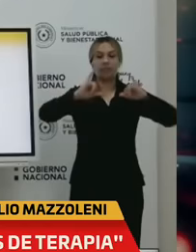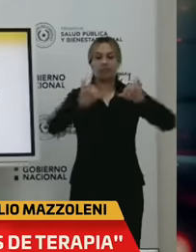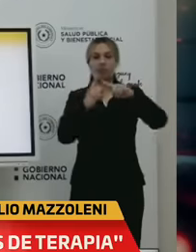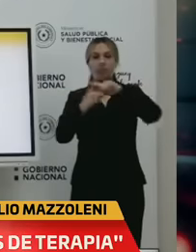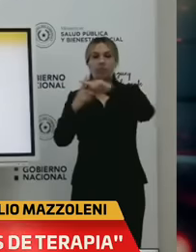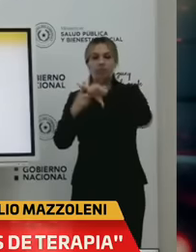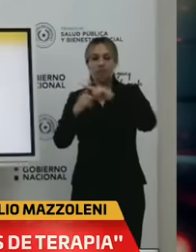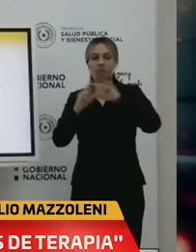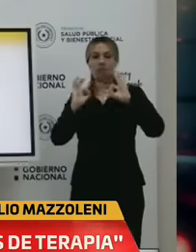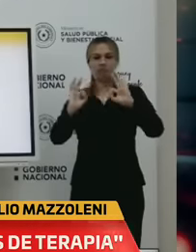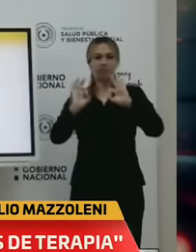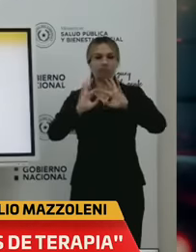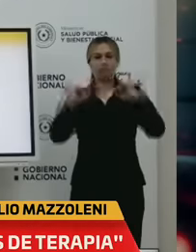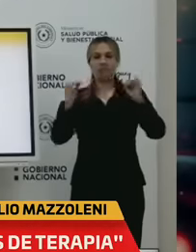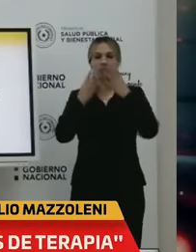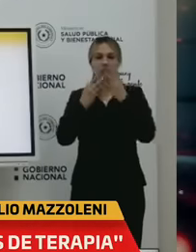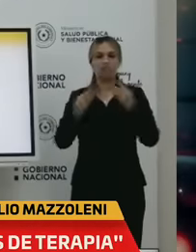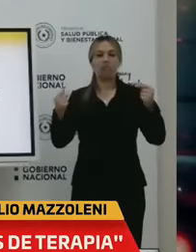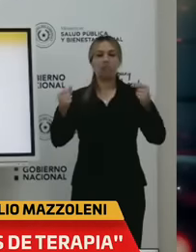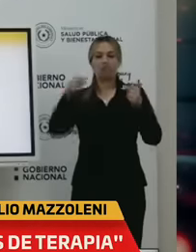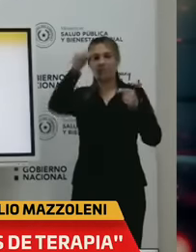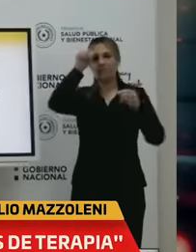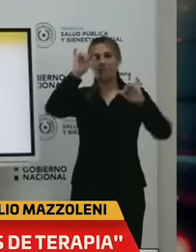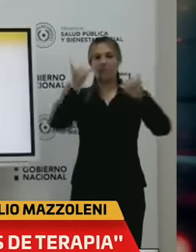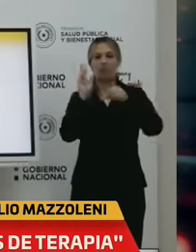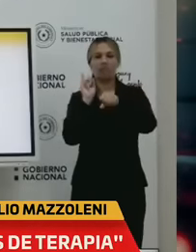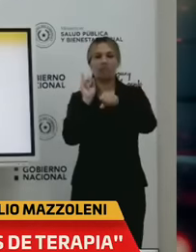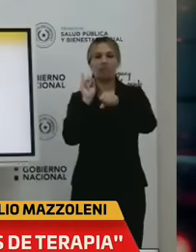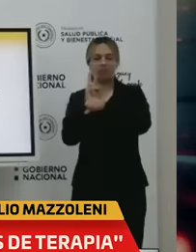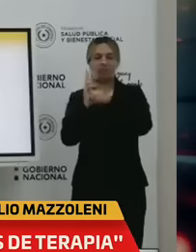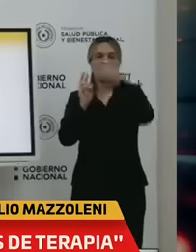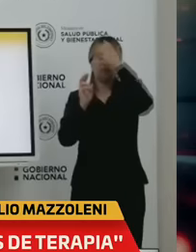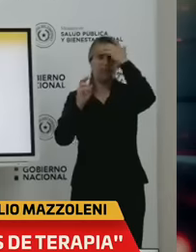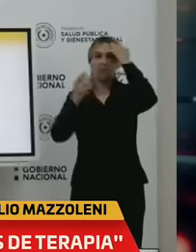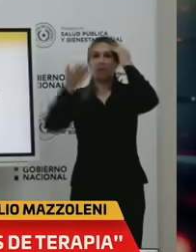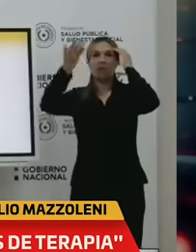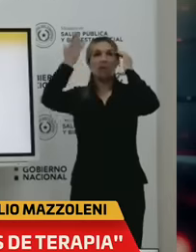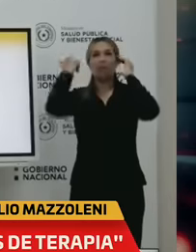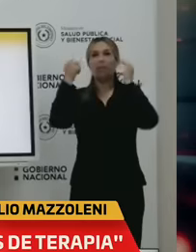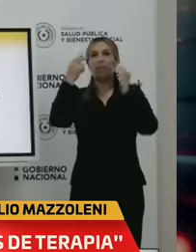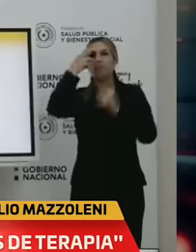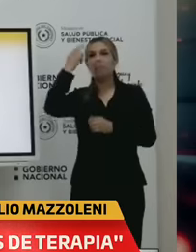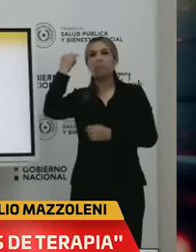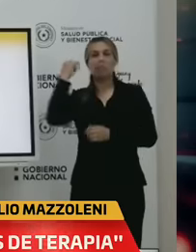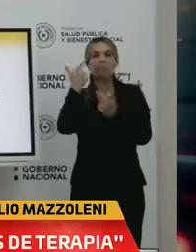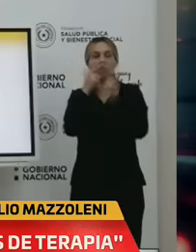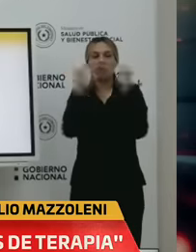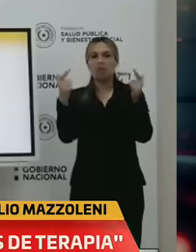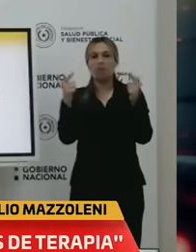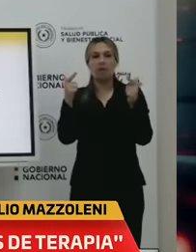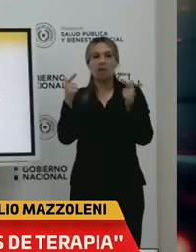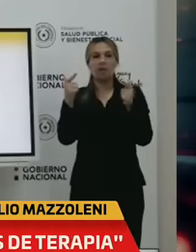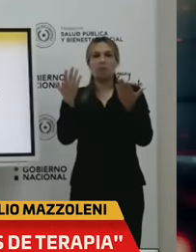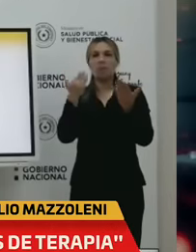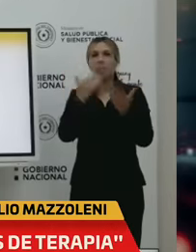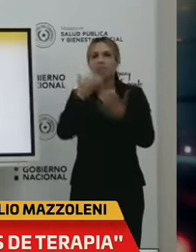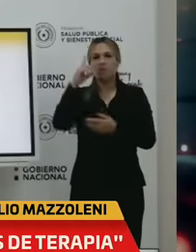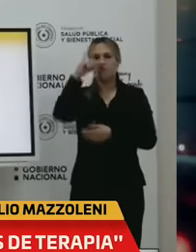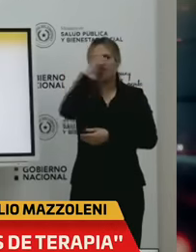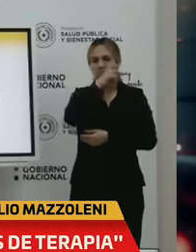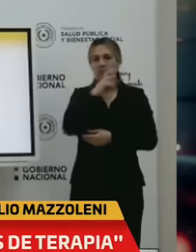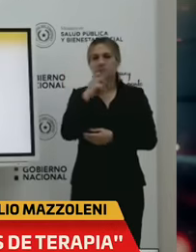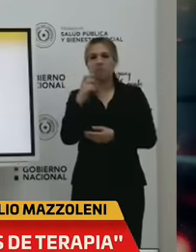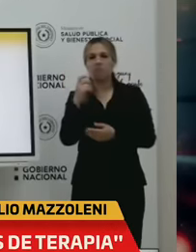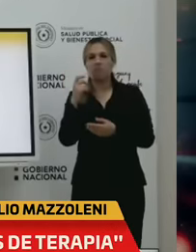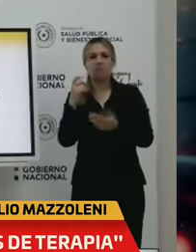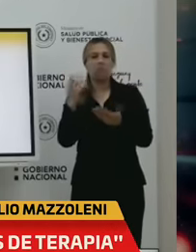riesgo que es éticamente criticable y técnicamente también dificultoso